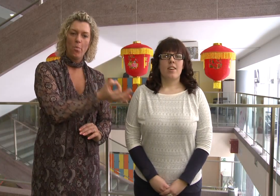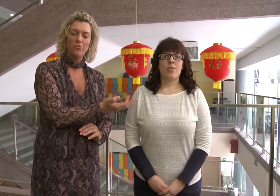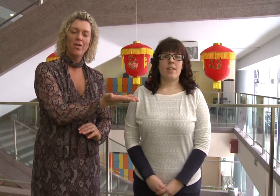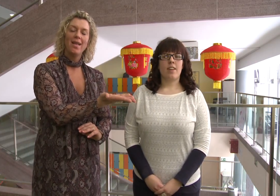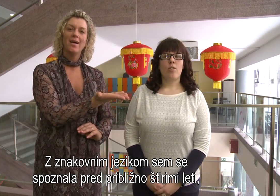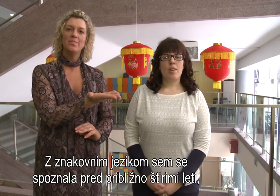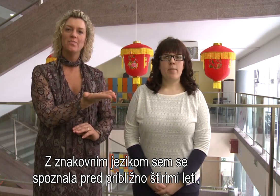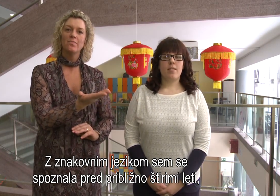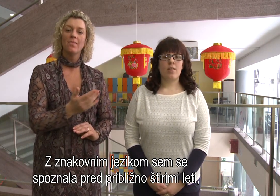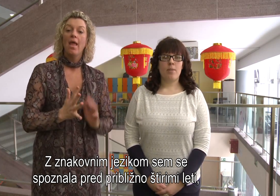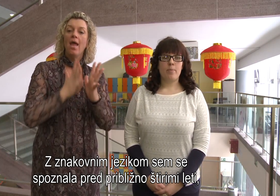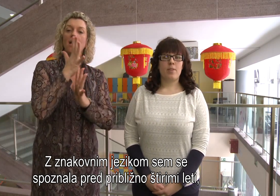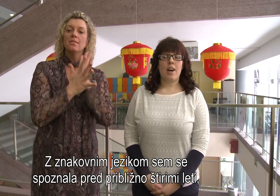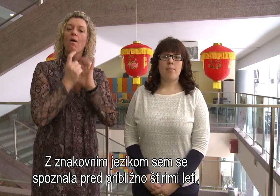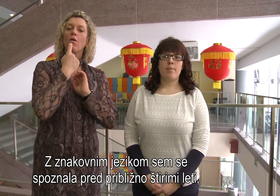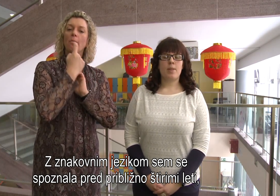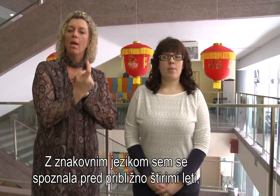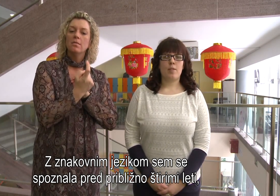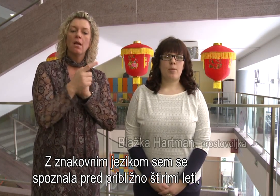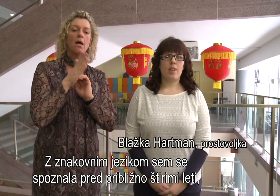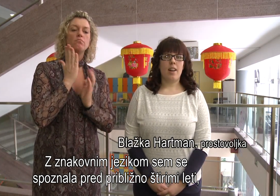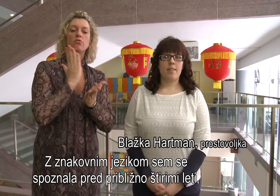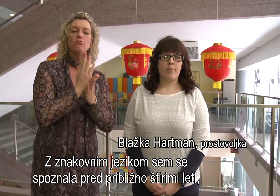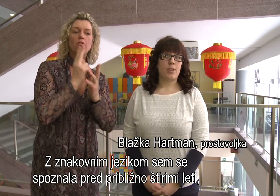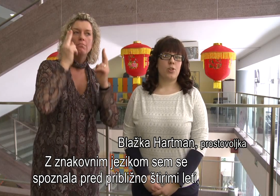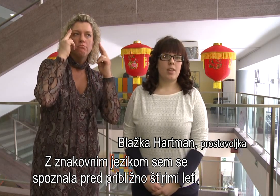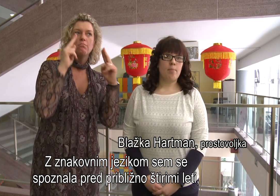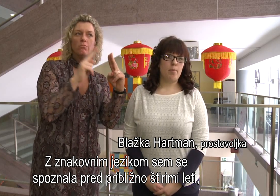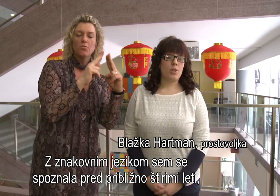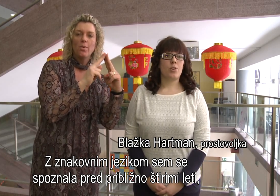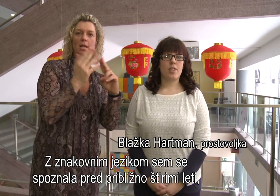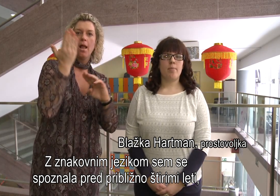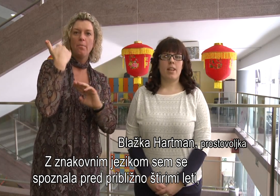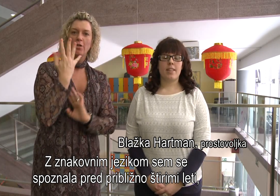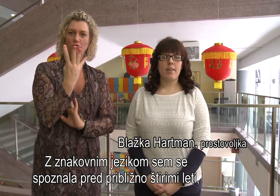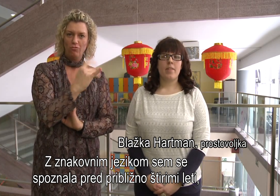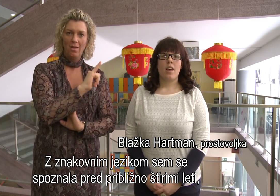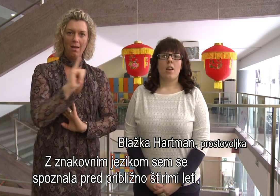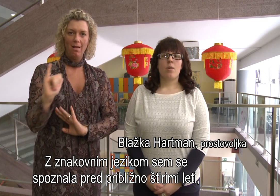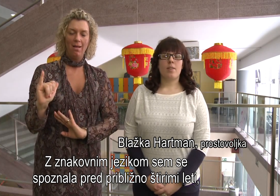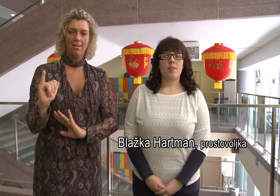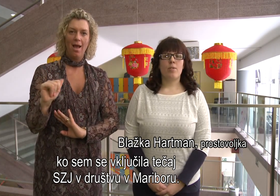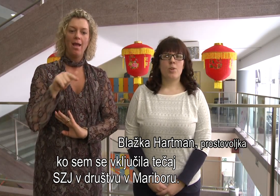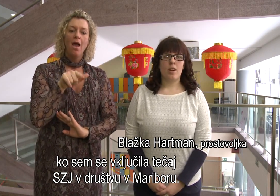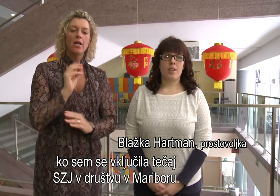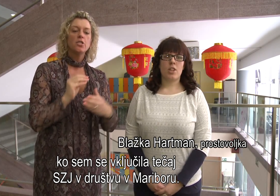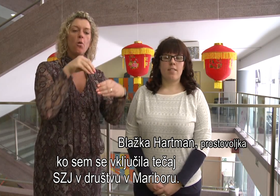Torej, z znakovnim jezikom samim sem se spoznala pred približno 4 leti, ko sem se vključila v tečaj